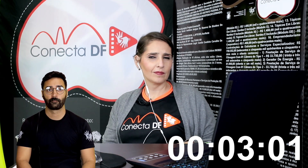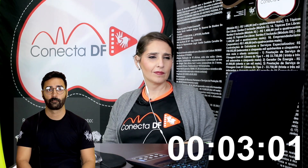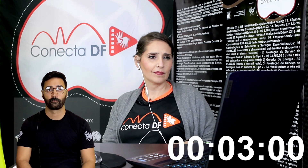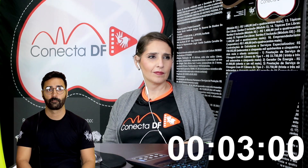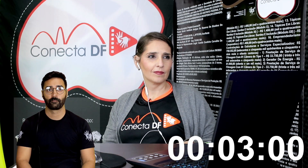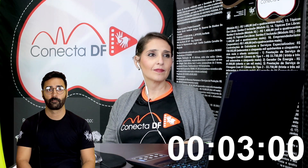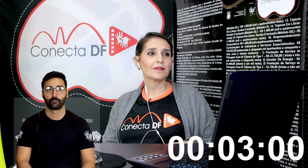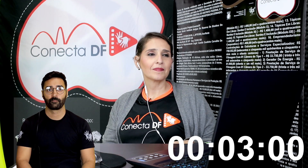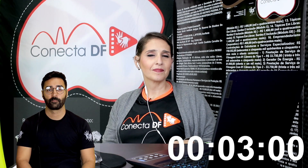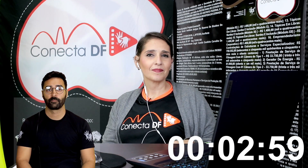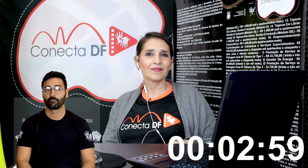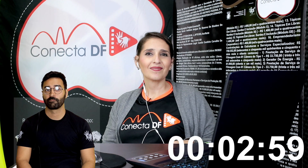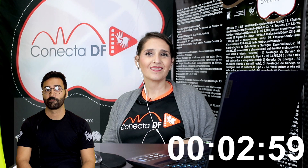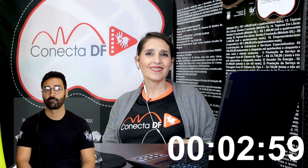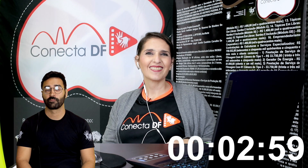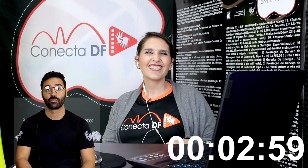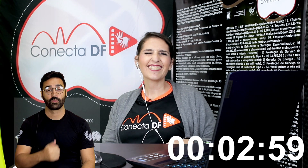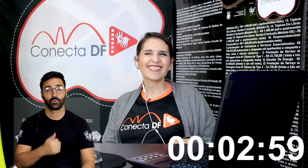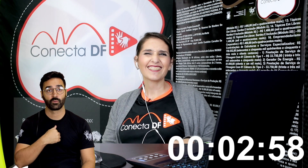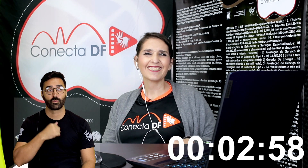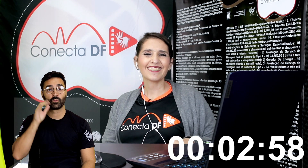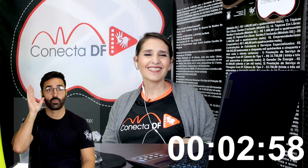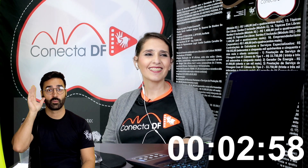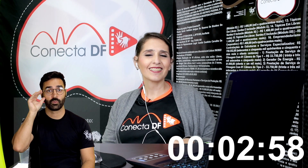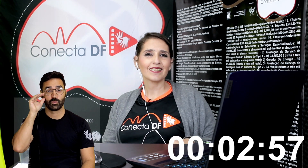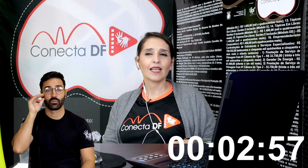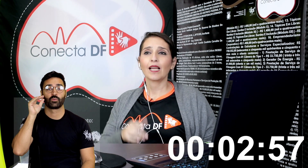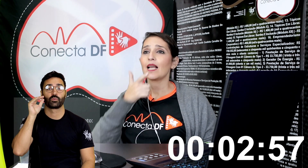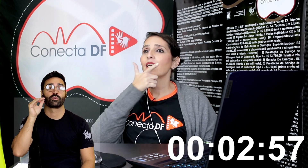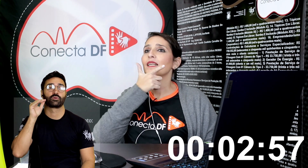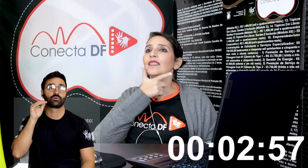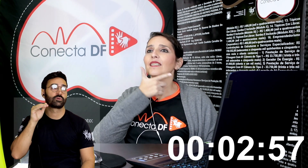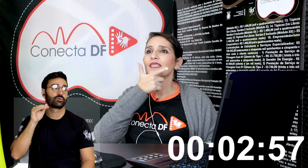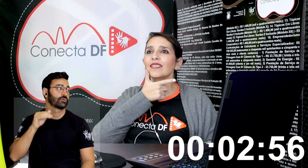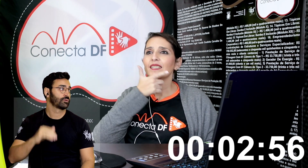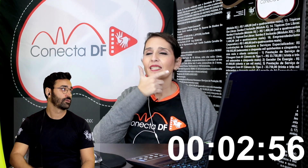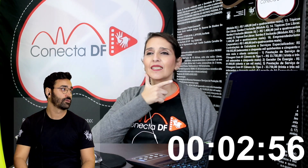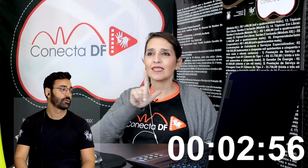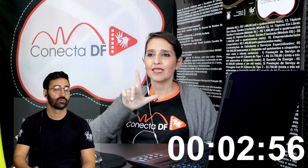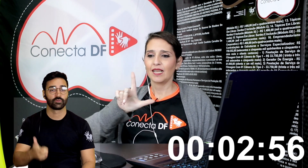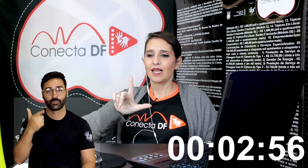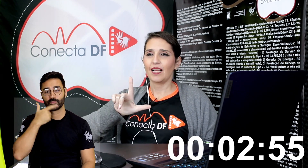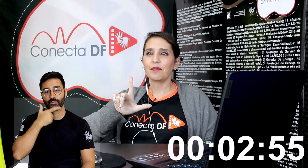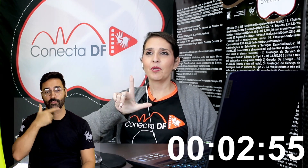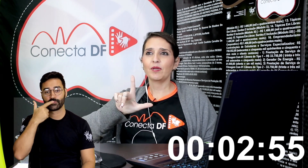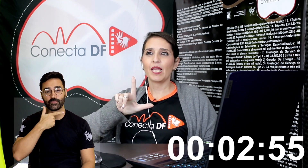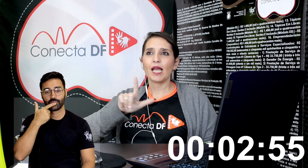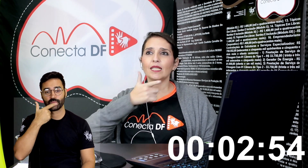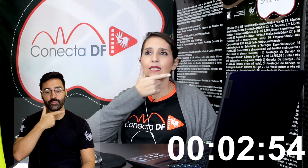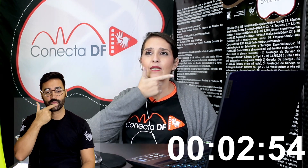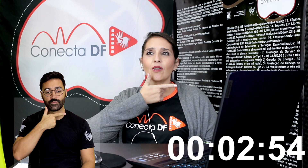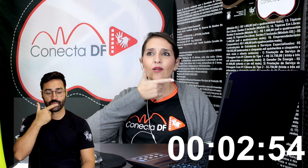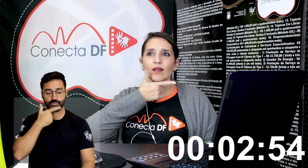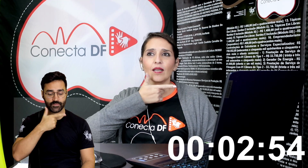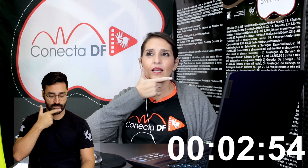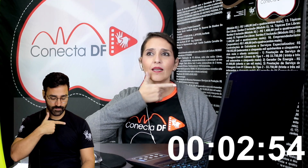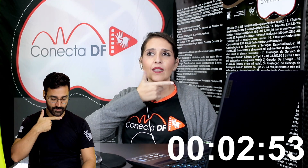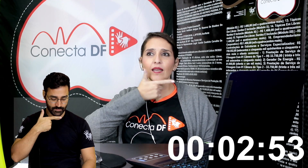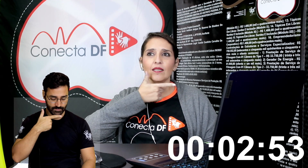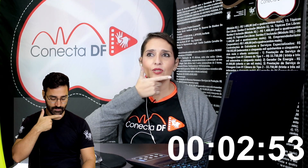Hoje eu tô muito curioso, né? Queijo é a coisa que eu mais gosto do mundo. Eu sou mineiro. A mão em L, assim,